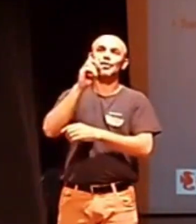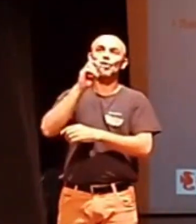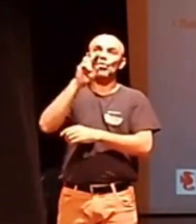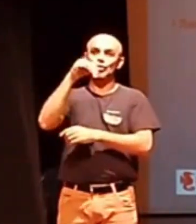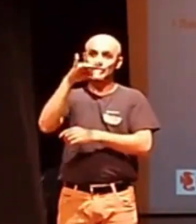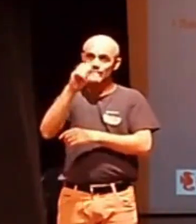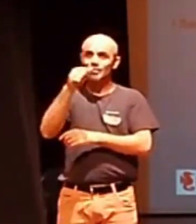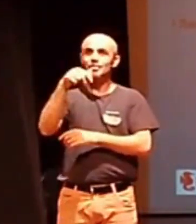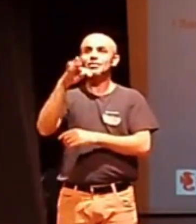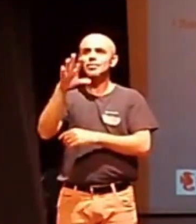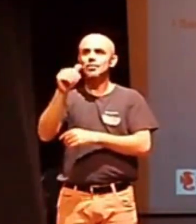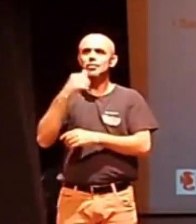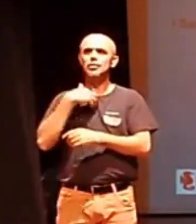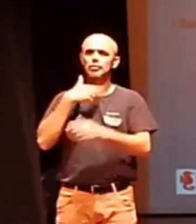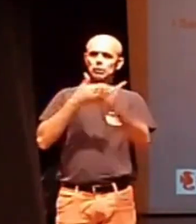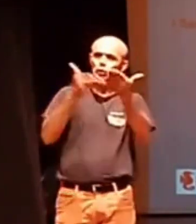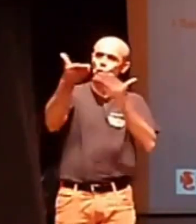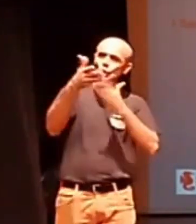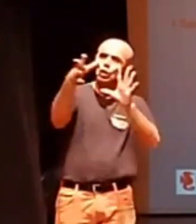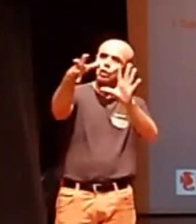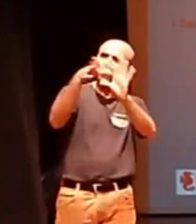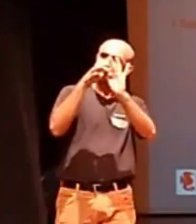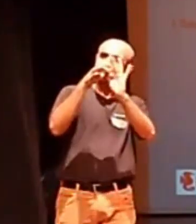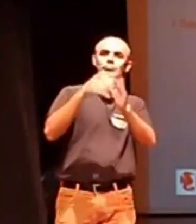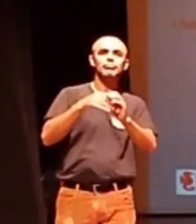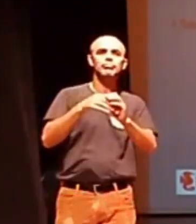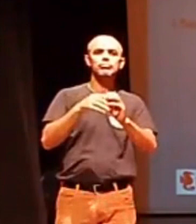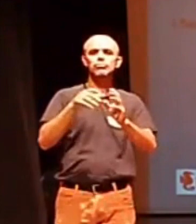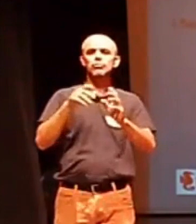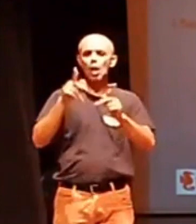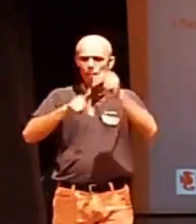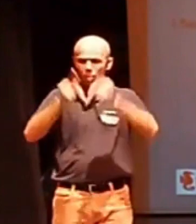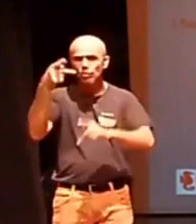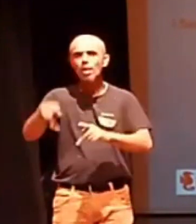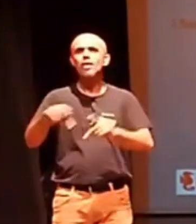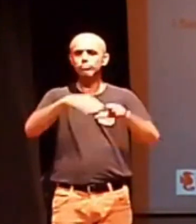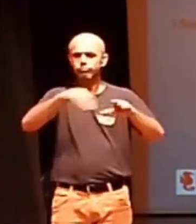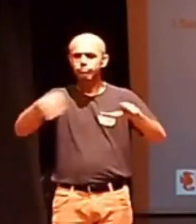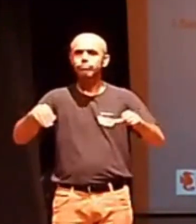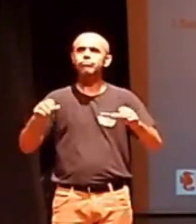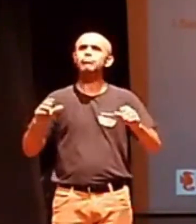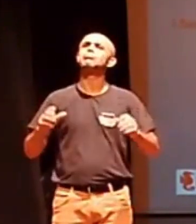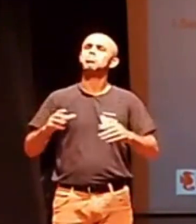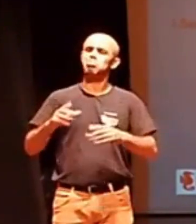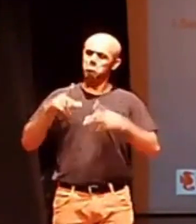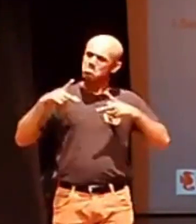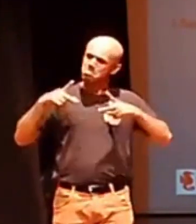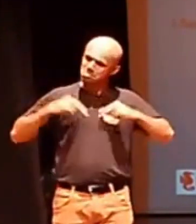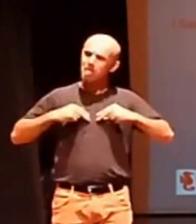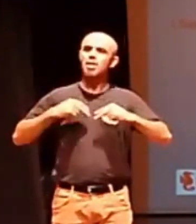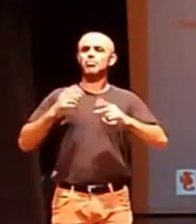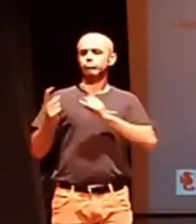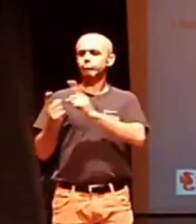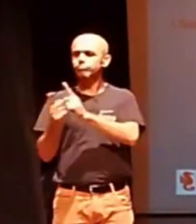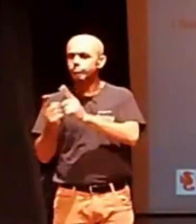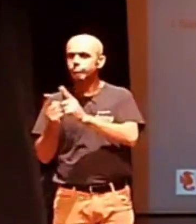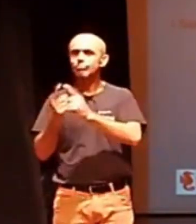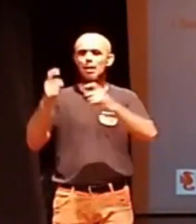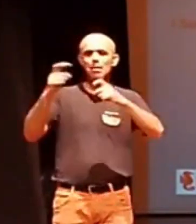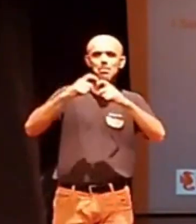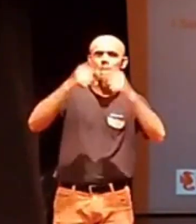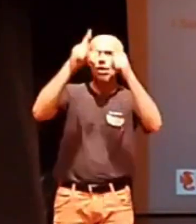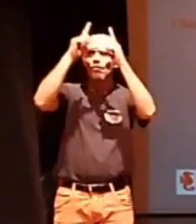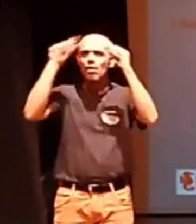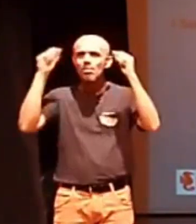de ver a união entre nós, porque a nossa população merece esse atendimento. Assim como tem o médico, o enfermeiro, o psicólogo, a gente precisa ter